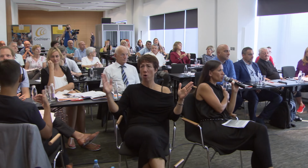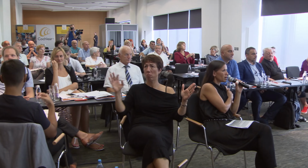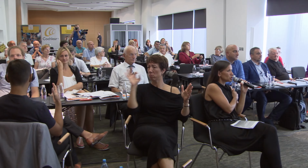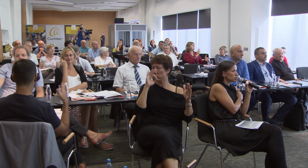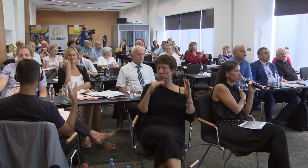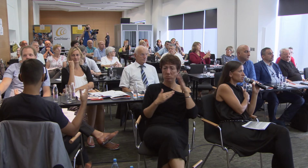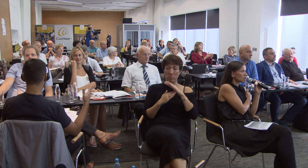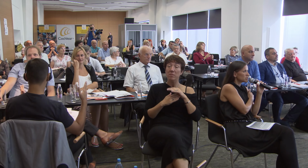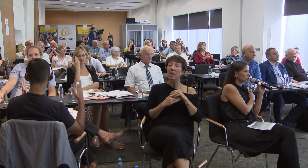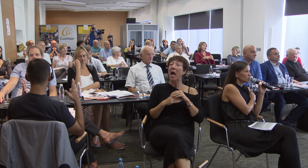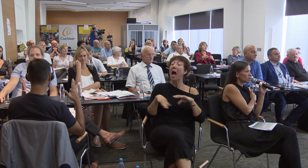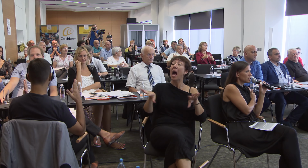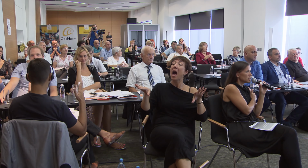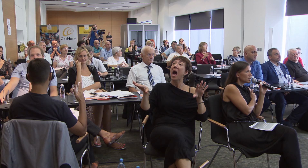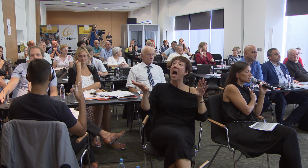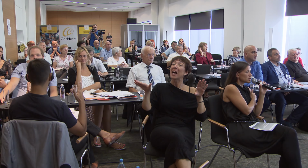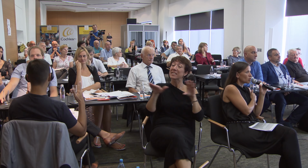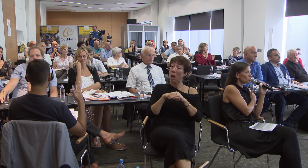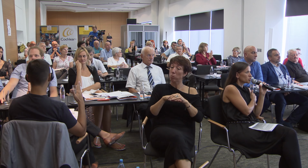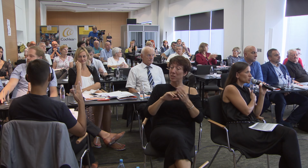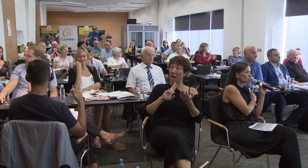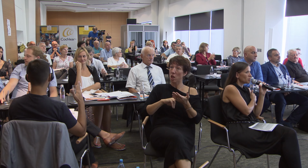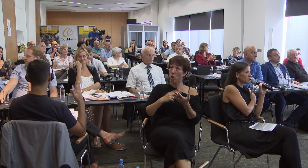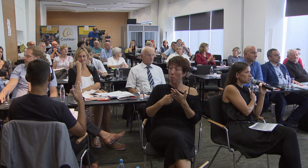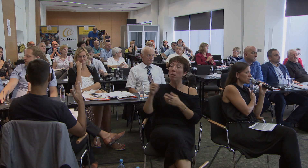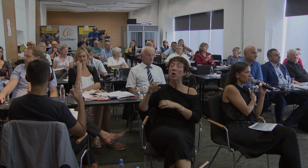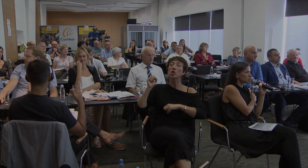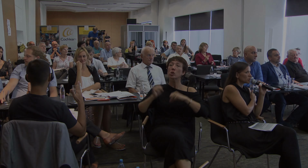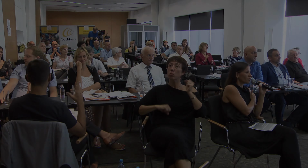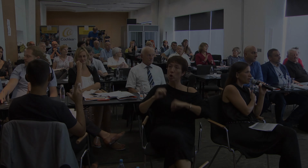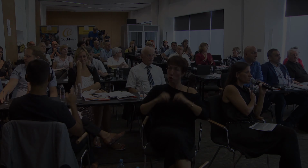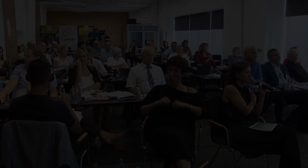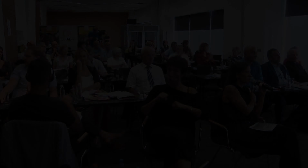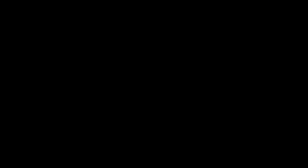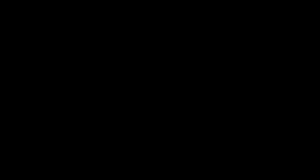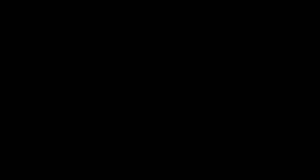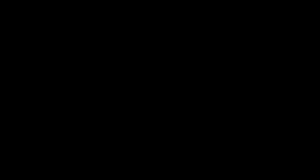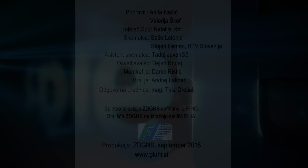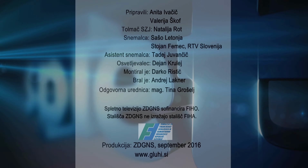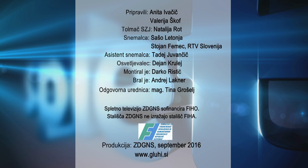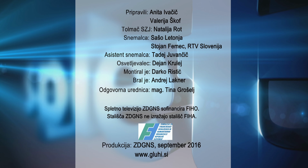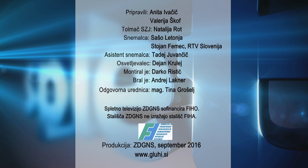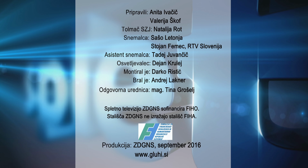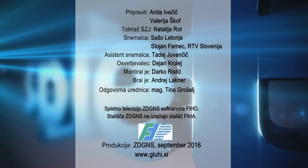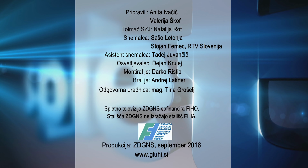Zaposleni tolmači slovenskega znakovnega jezika so usposobljeni za posredovanje vseh.